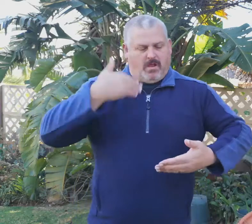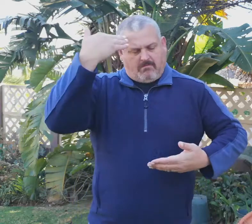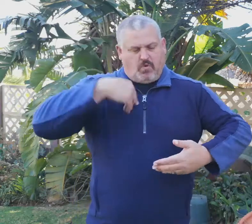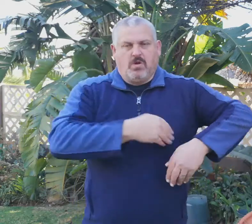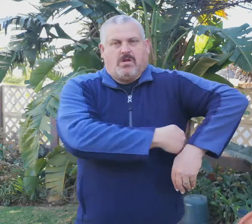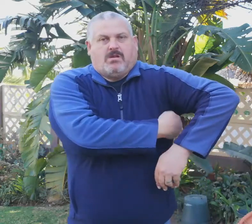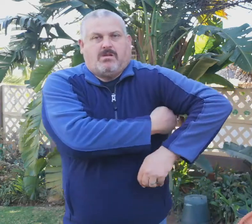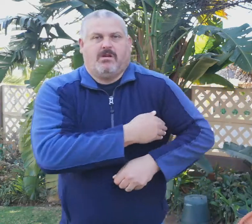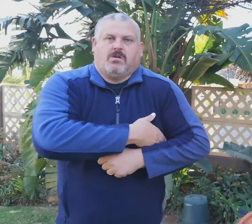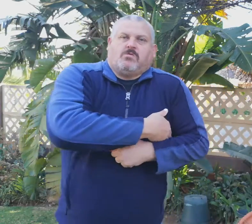Peter.